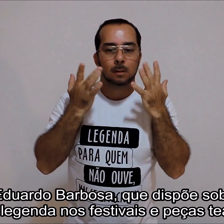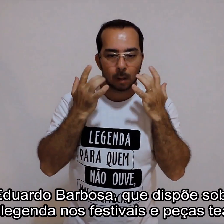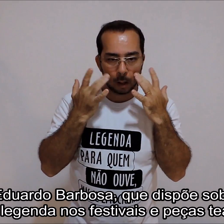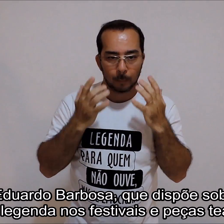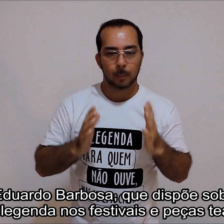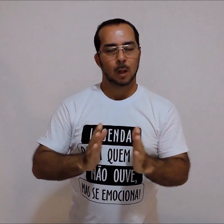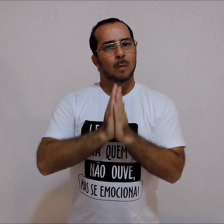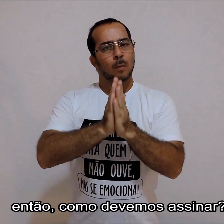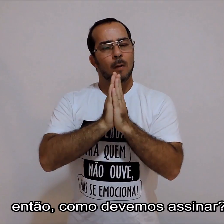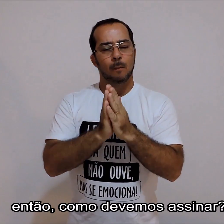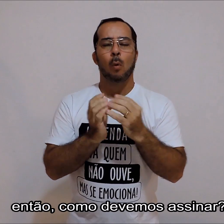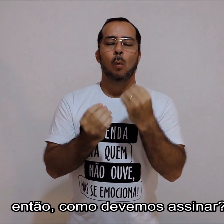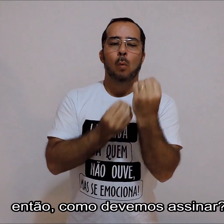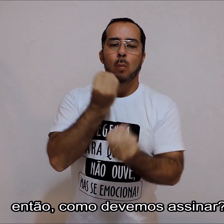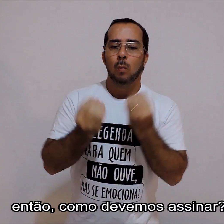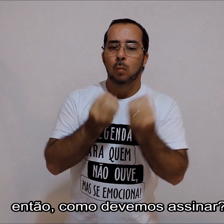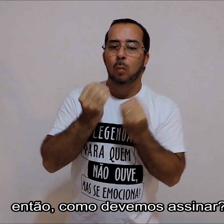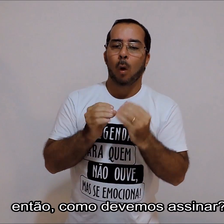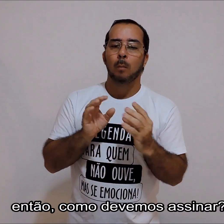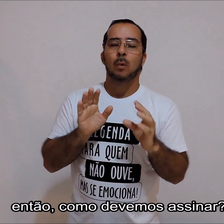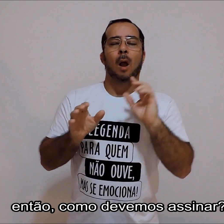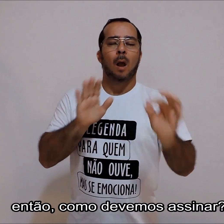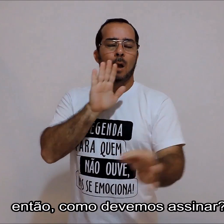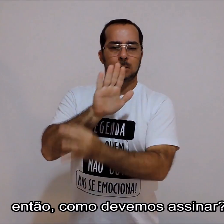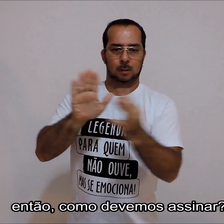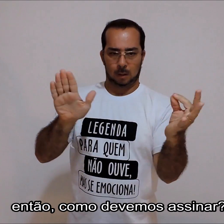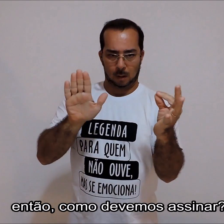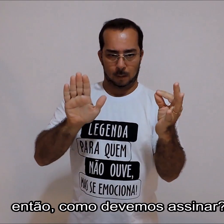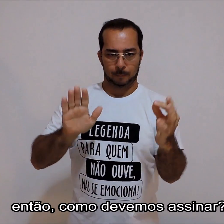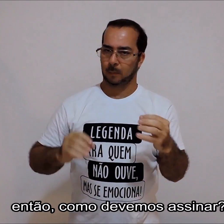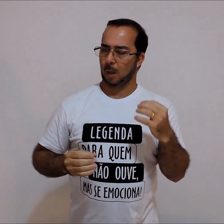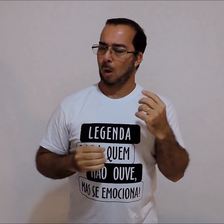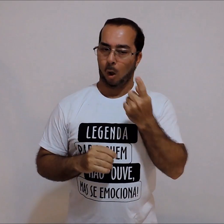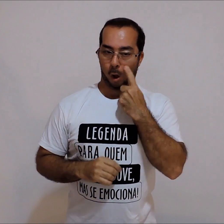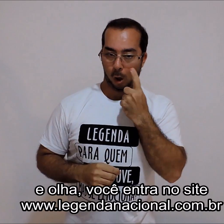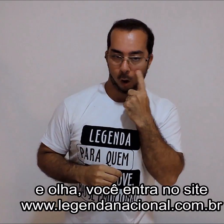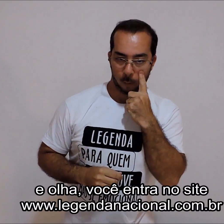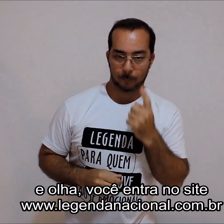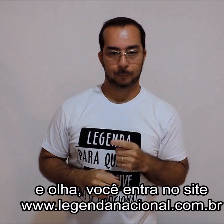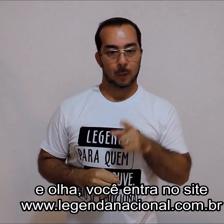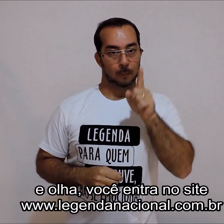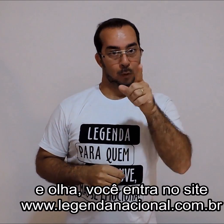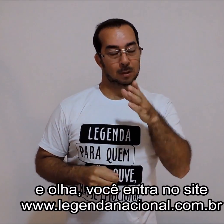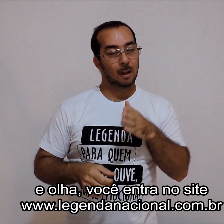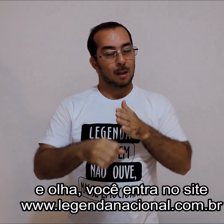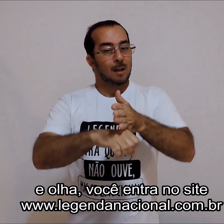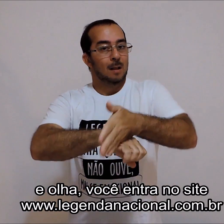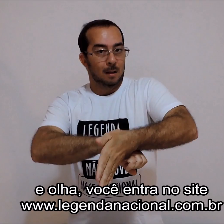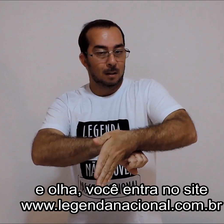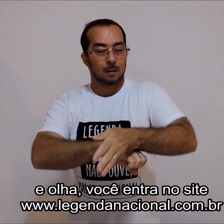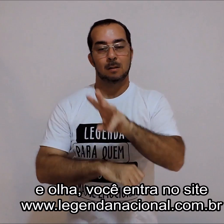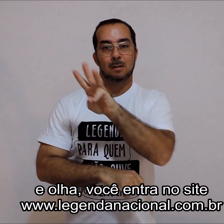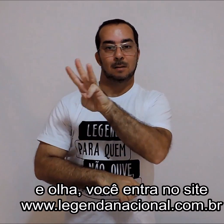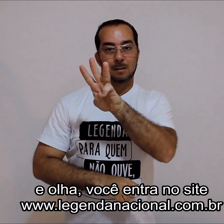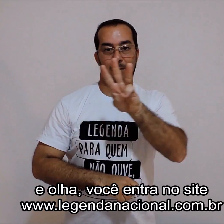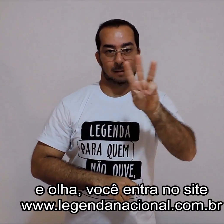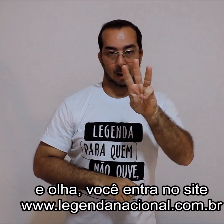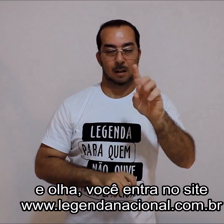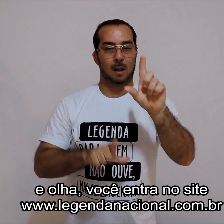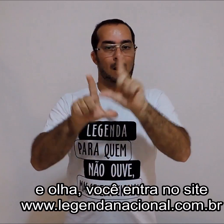Então, como devemos assinar? E, olha, você entra no site www